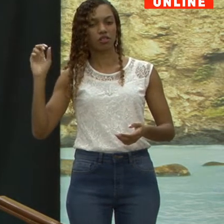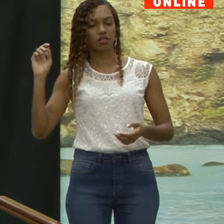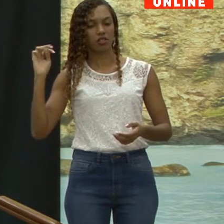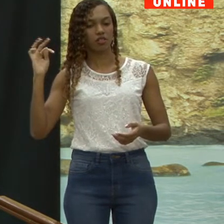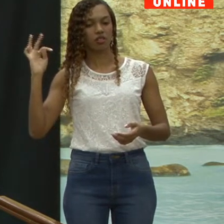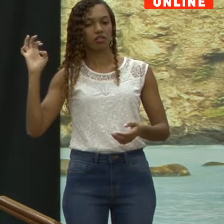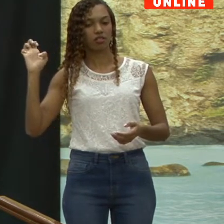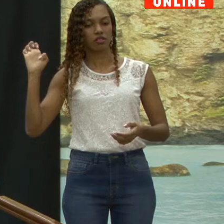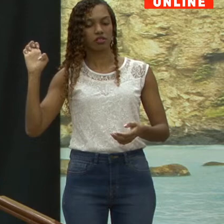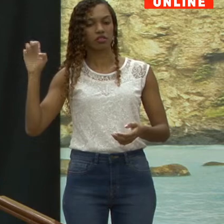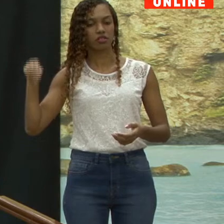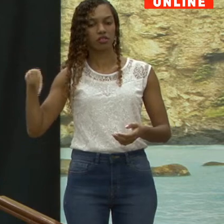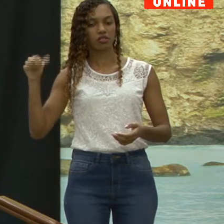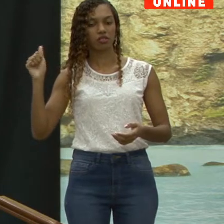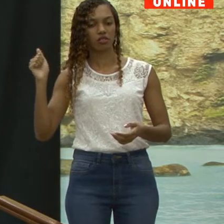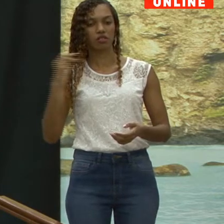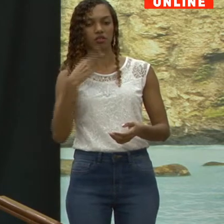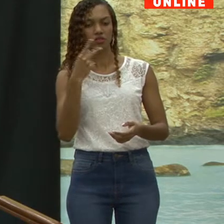o Oriente.